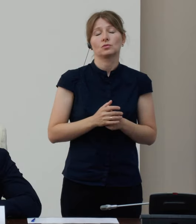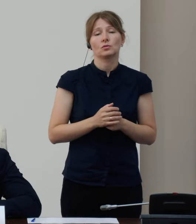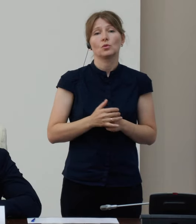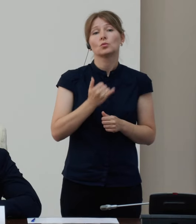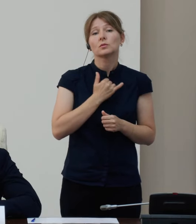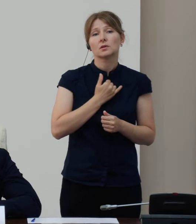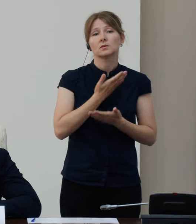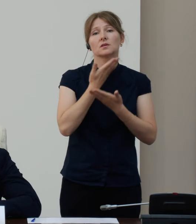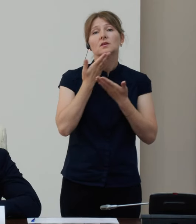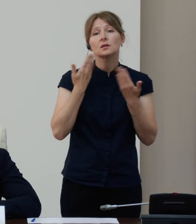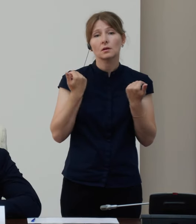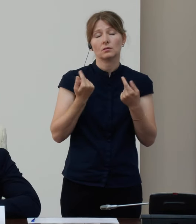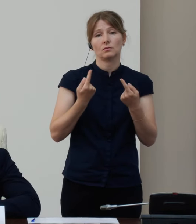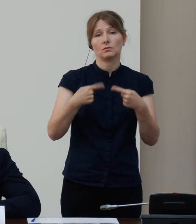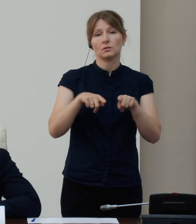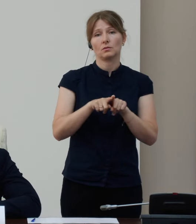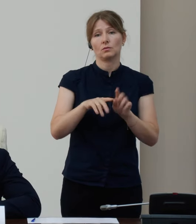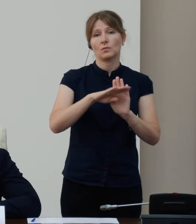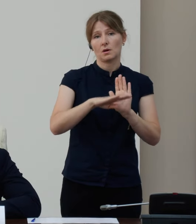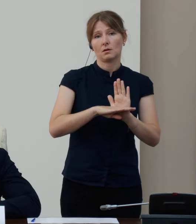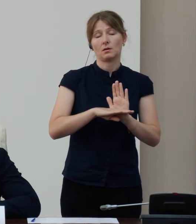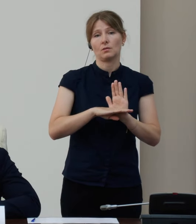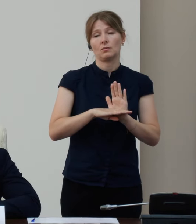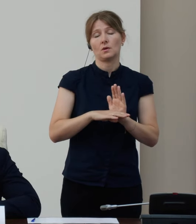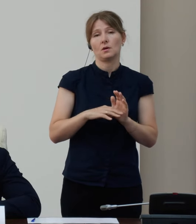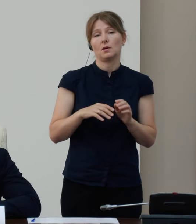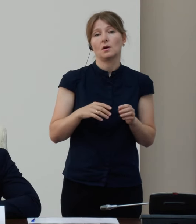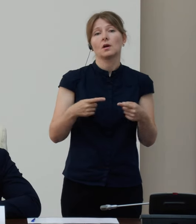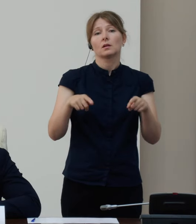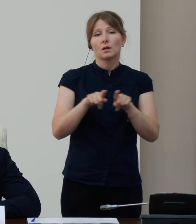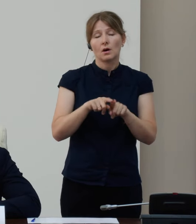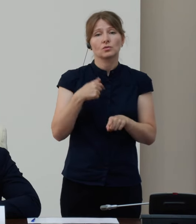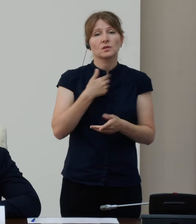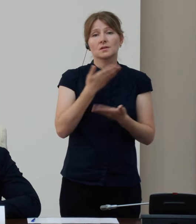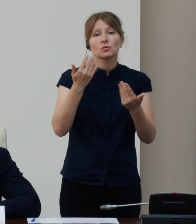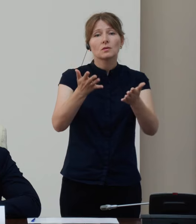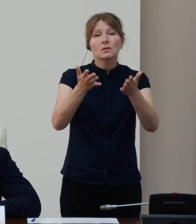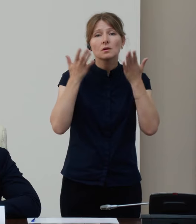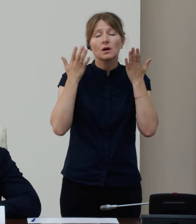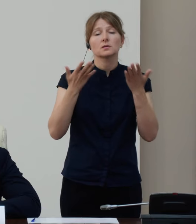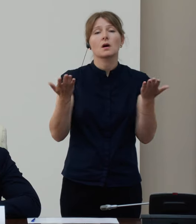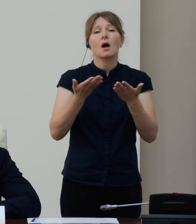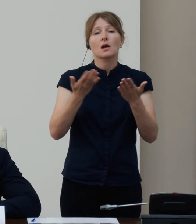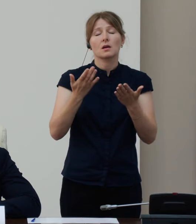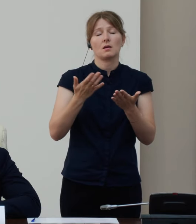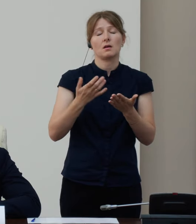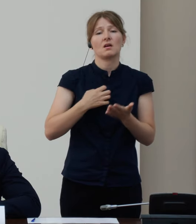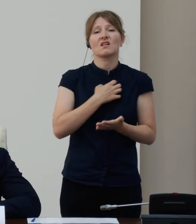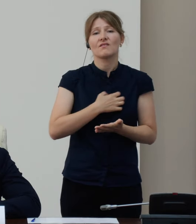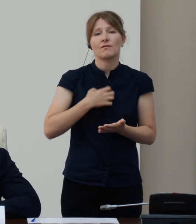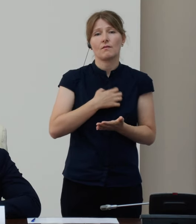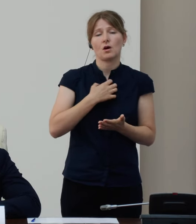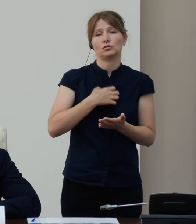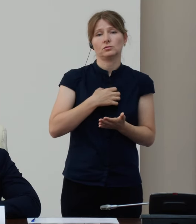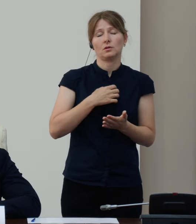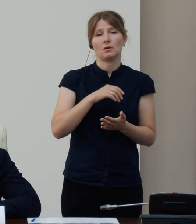avem aceste lucruri. Noi nu avem o claritate pe care sunt competențele de bază pe care noi trebuie să le